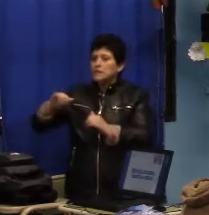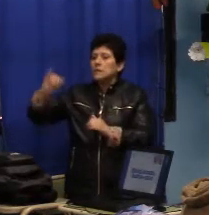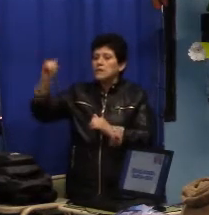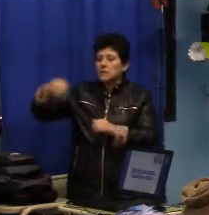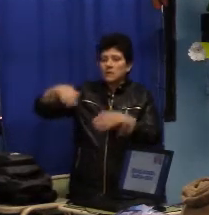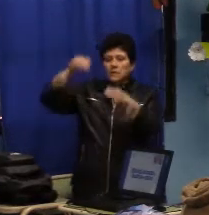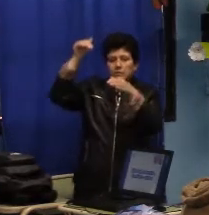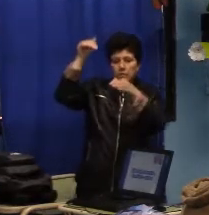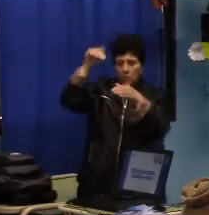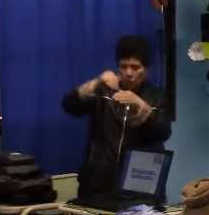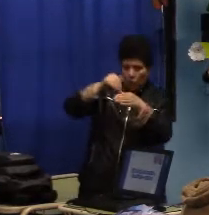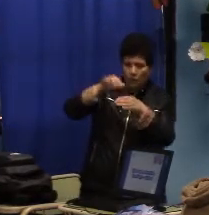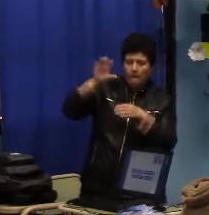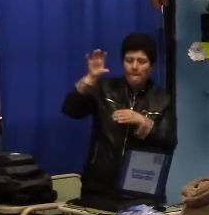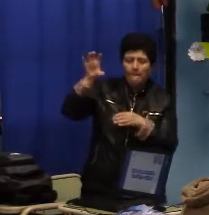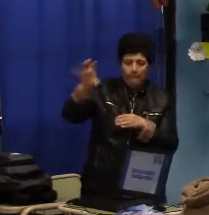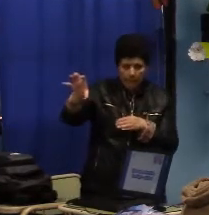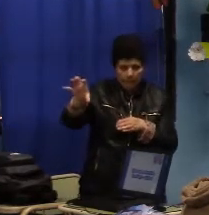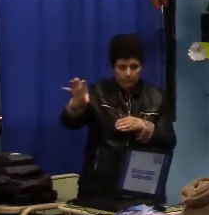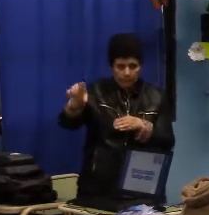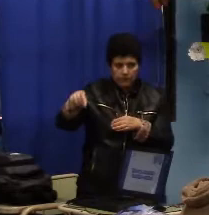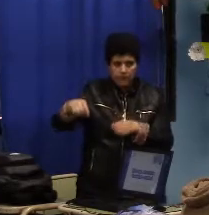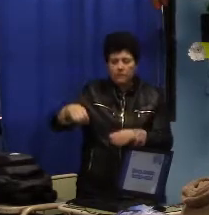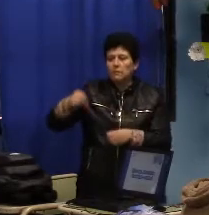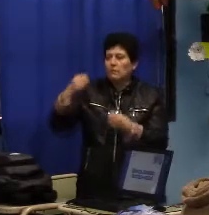llegar a todos los